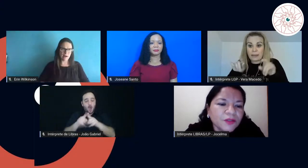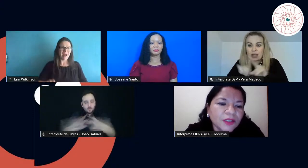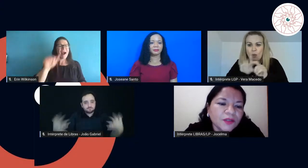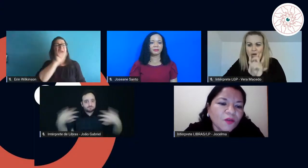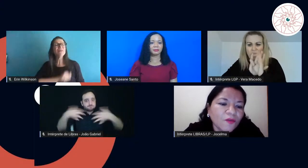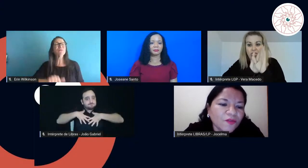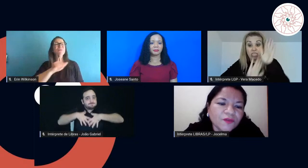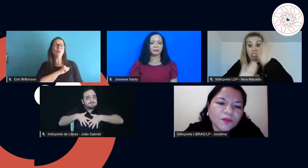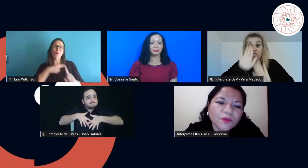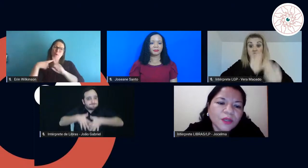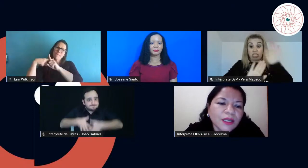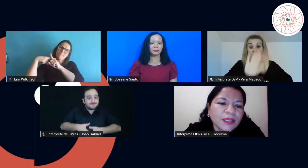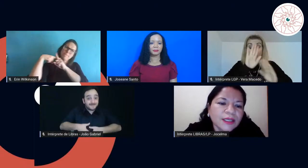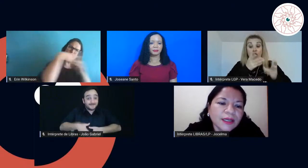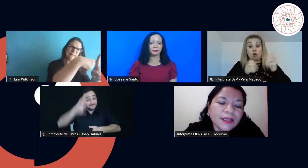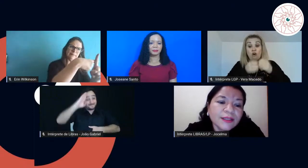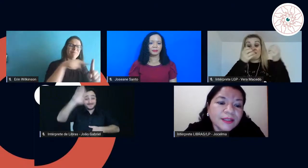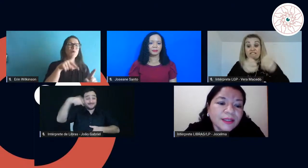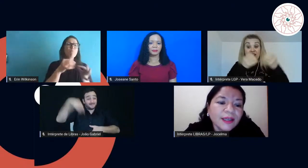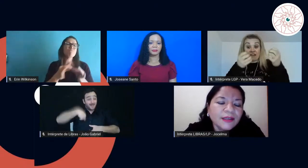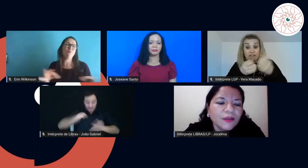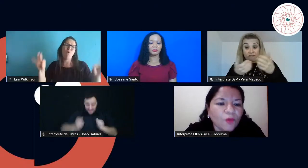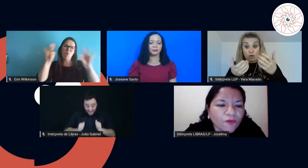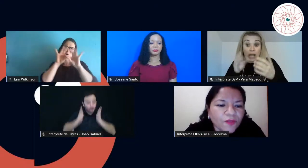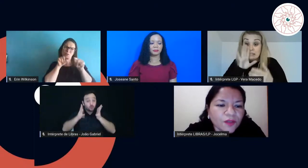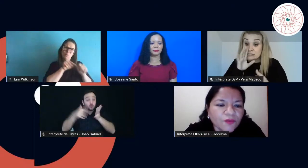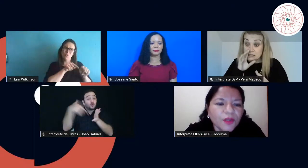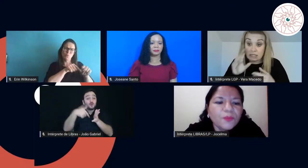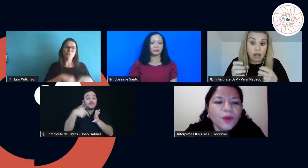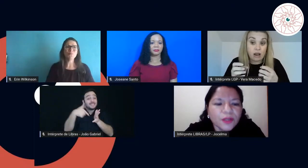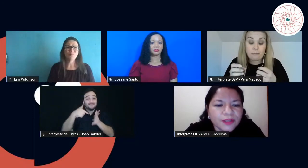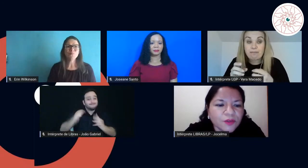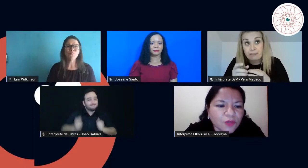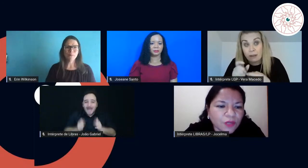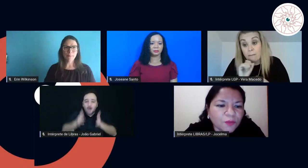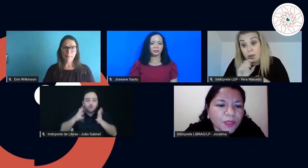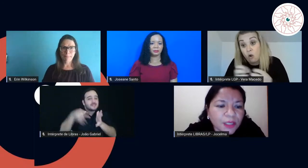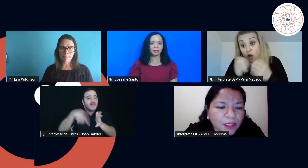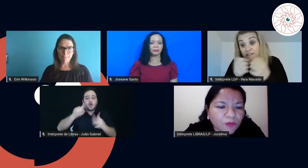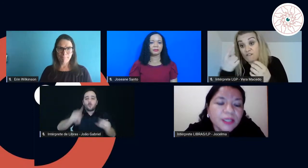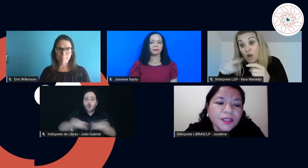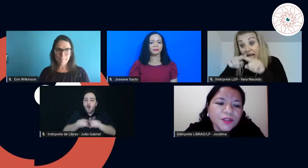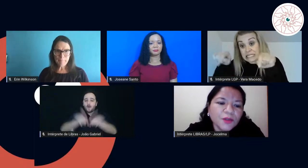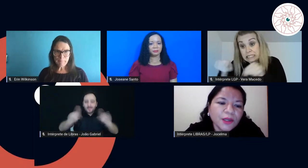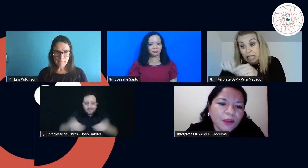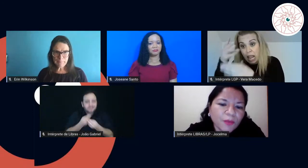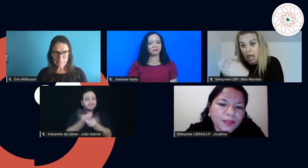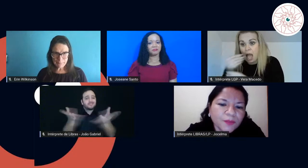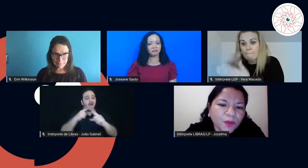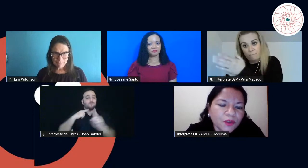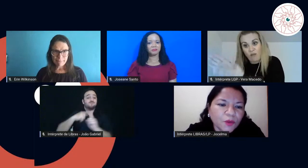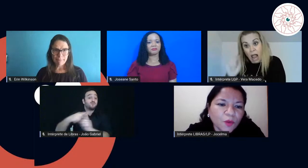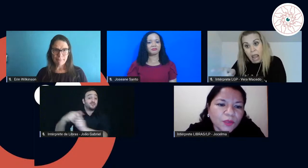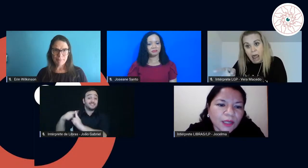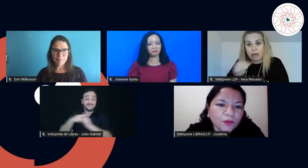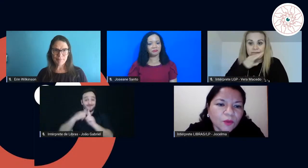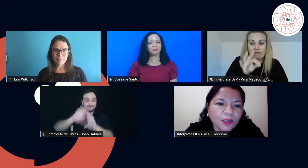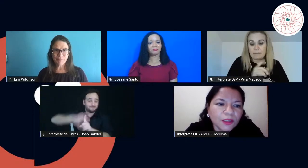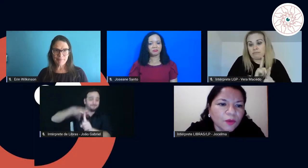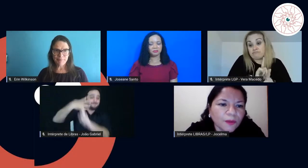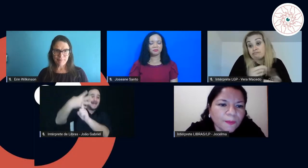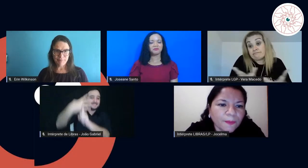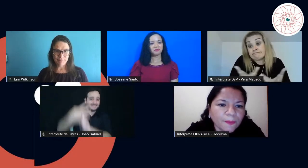desse convívio. E aí se ele tem um convívio, ele pode ser um sujeito bilíngue. E isso é que é o mais importante, o contato com a